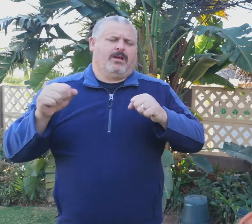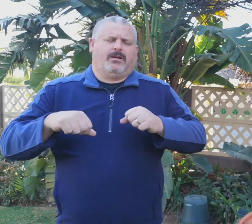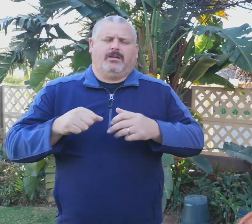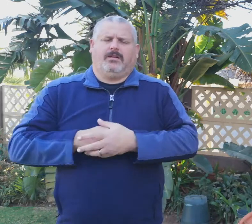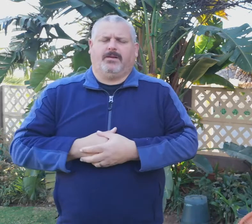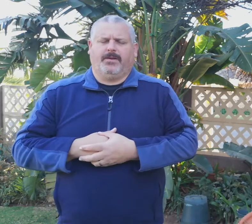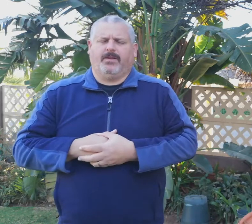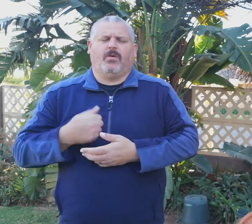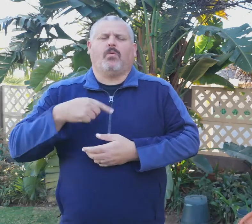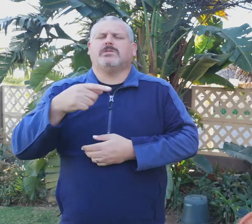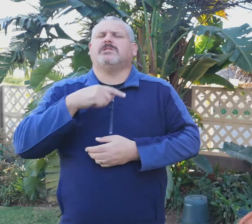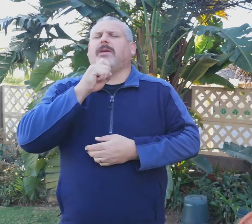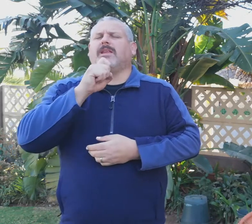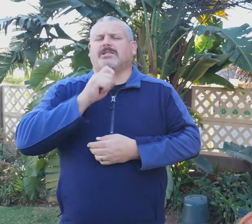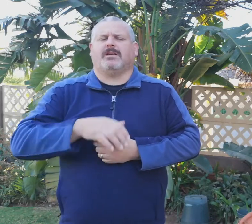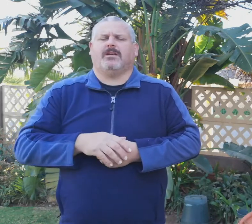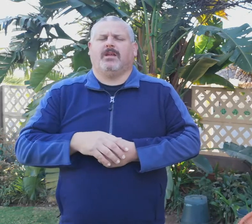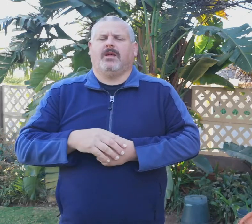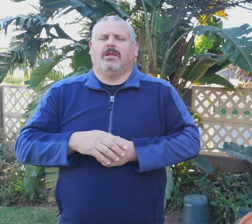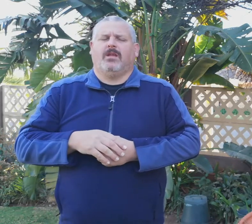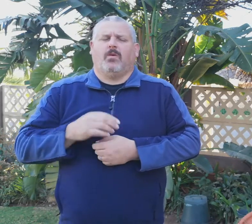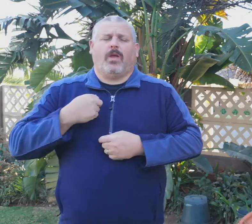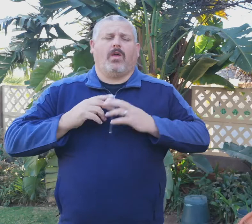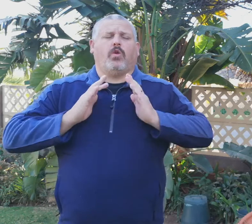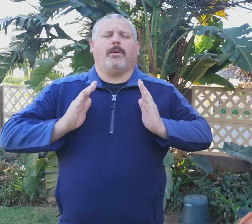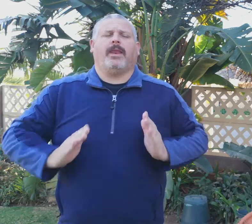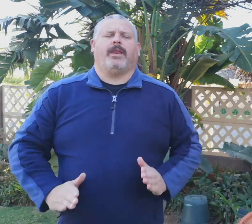Yeah, what does this mean that we are human?